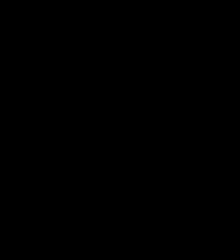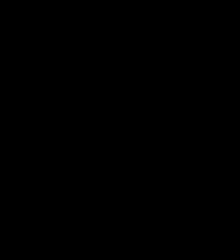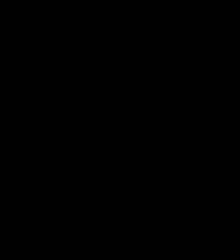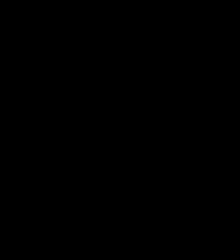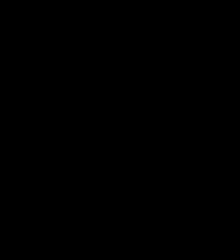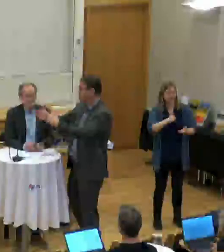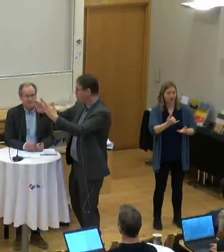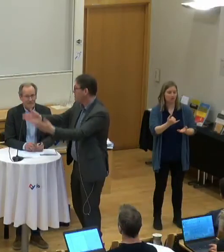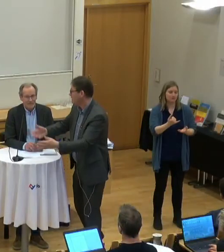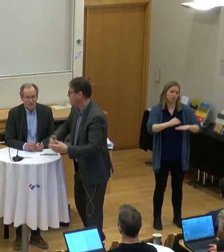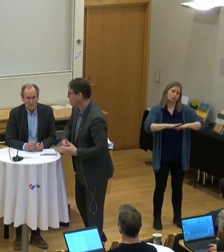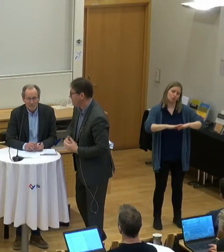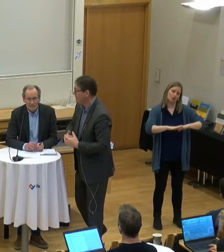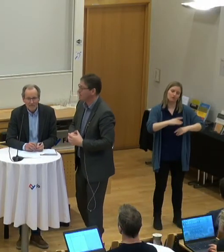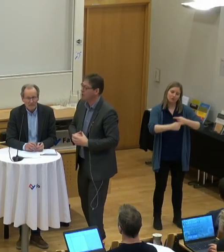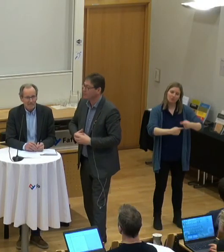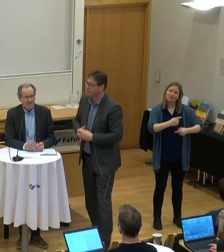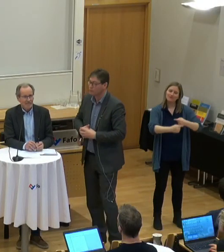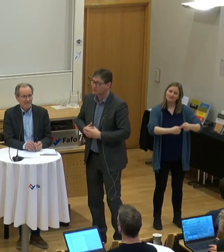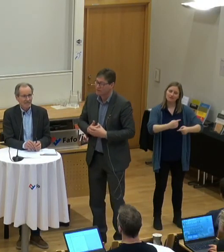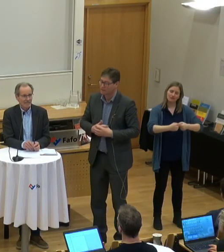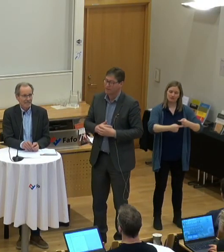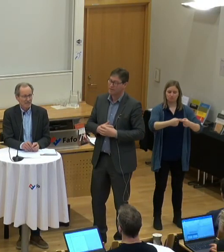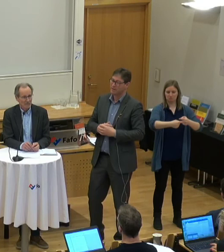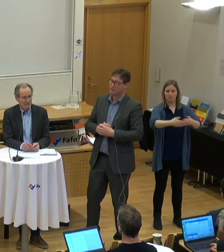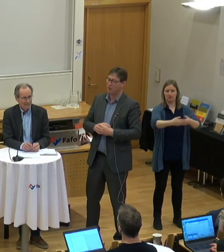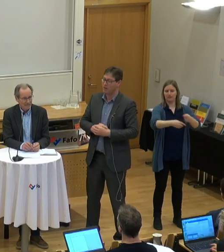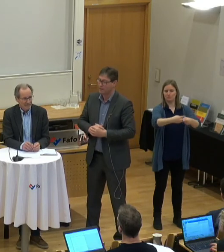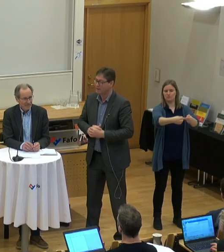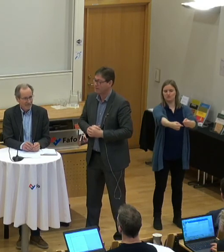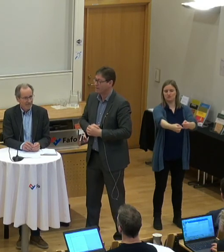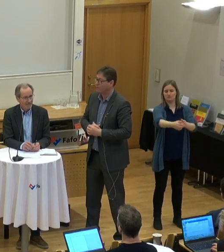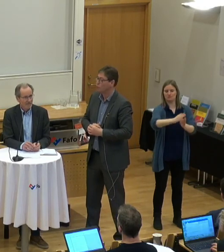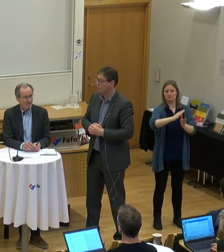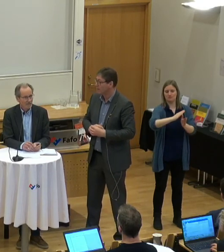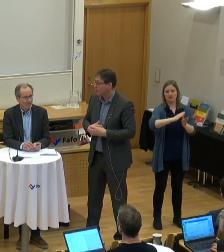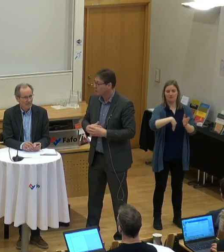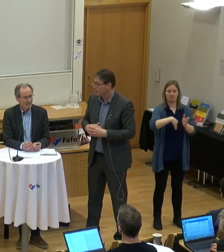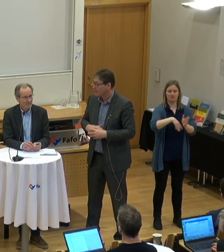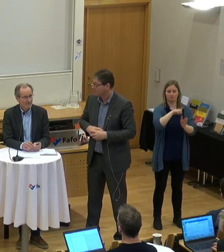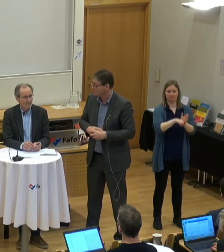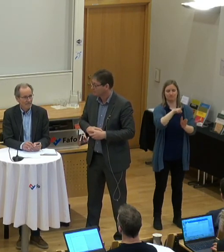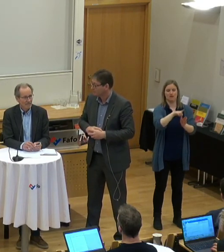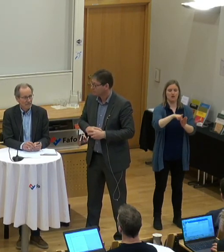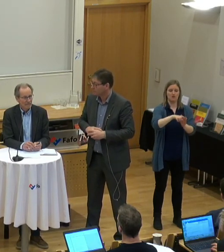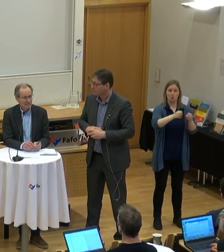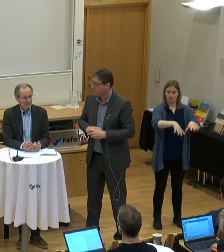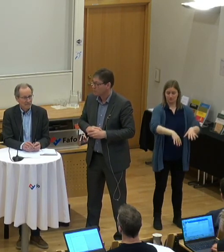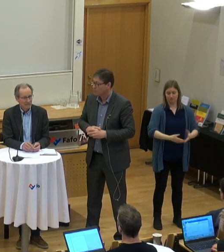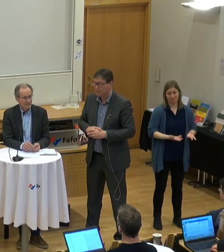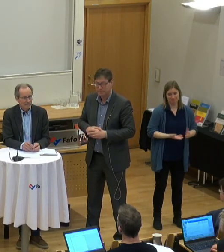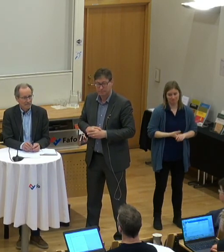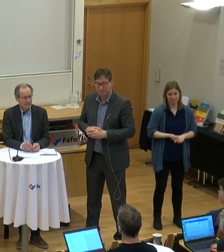dette jo et grunnlag for å gå videre I en lengre behandlingsprosess, snarere enn en umiddelbar løsning.